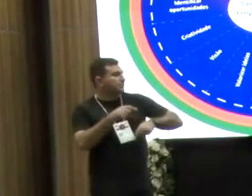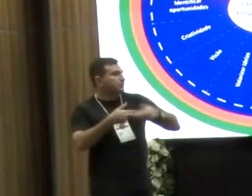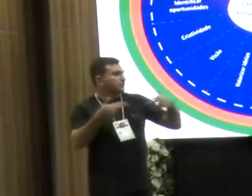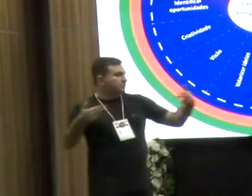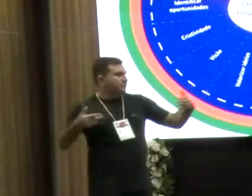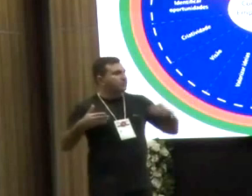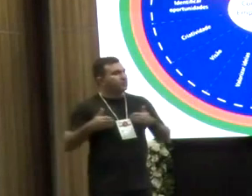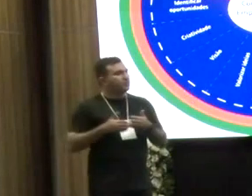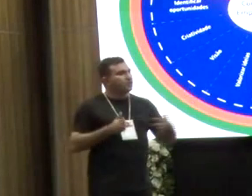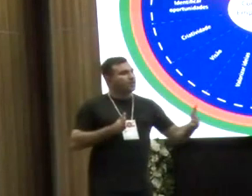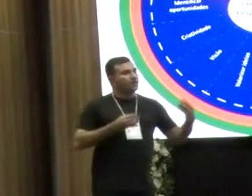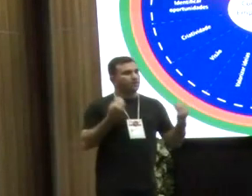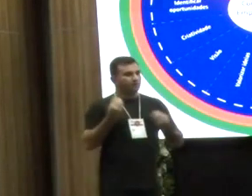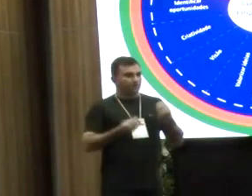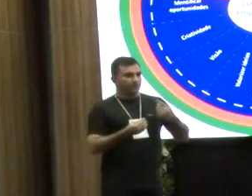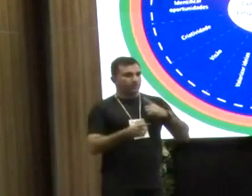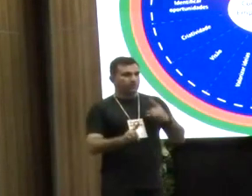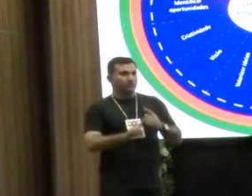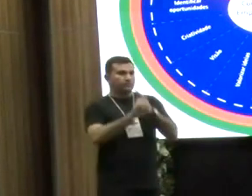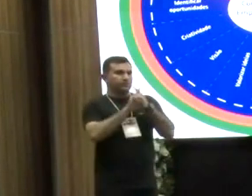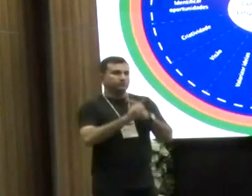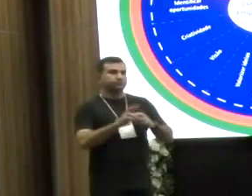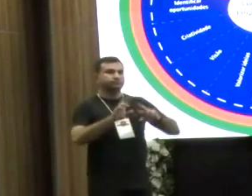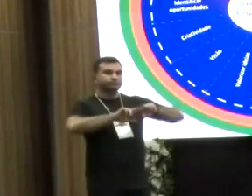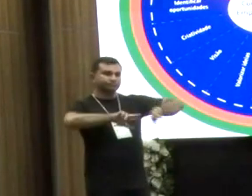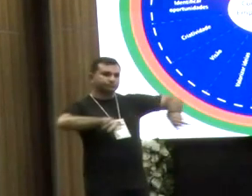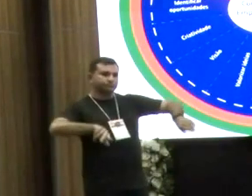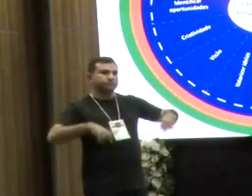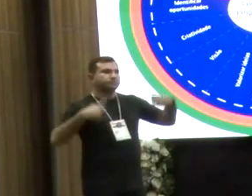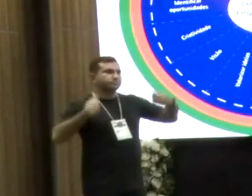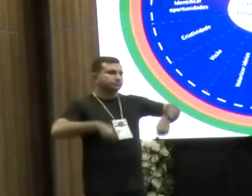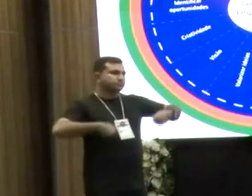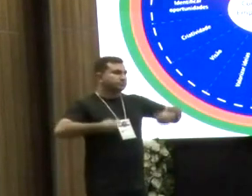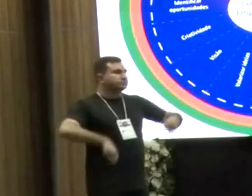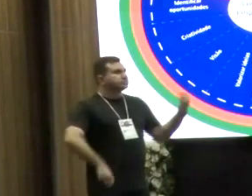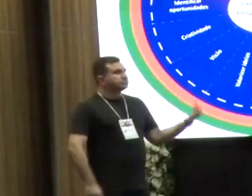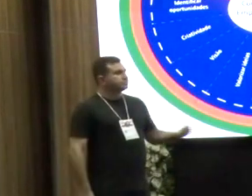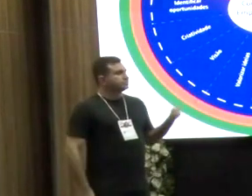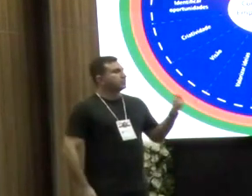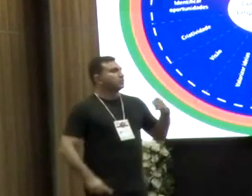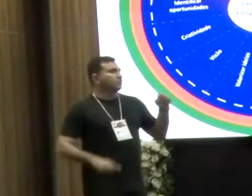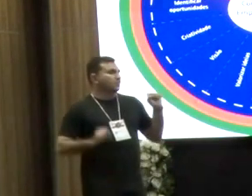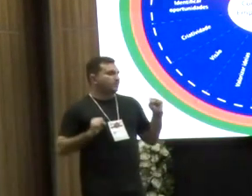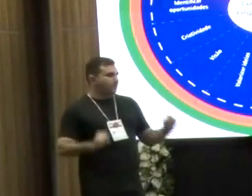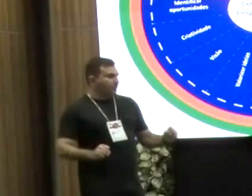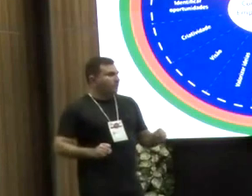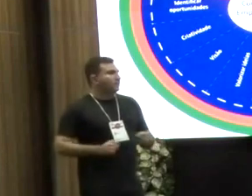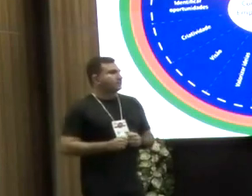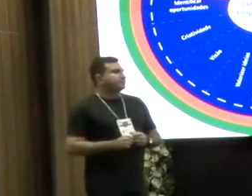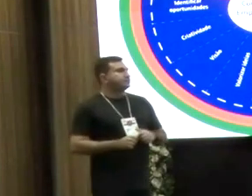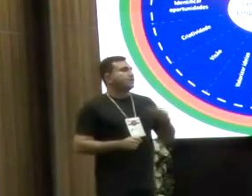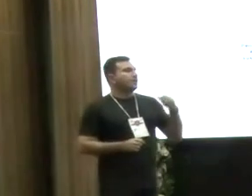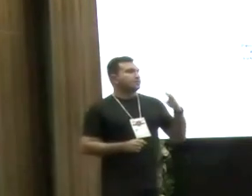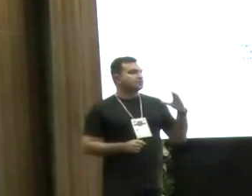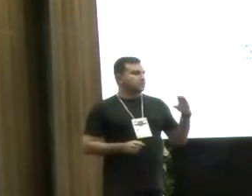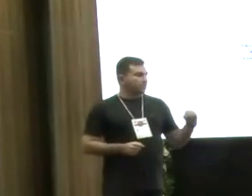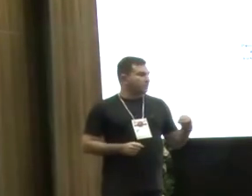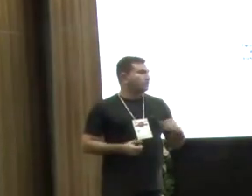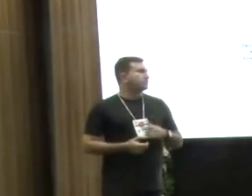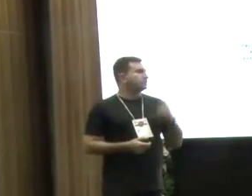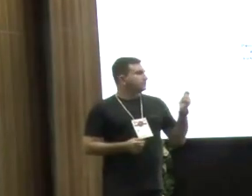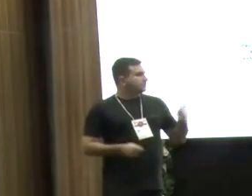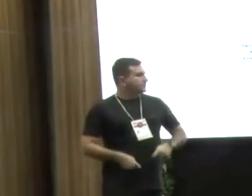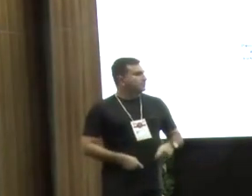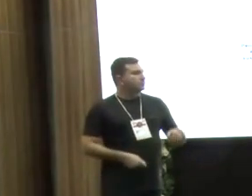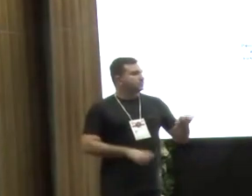em que eu busco os recursos necessários para que eu possa colocá-las em ação. Então, elas